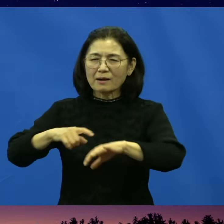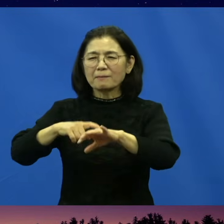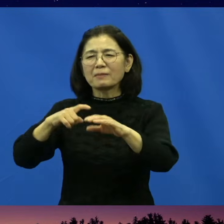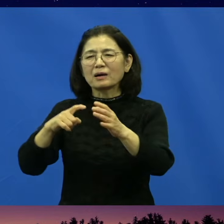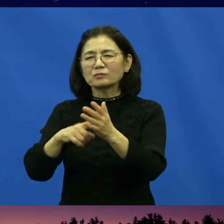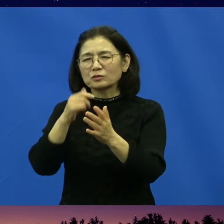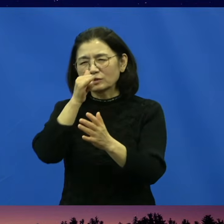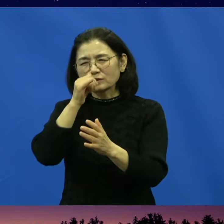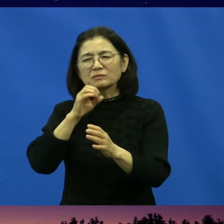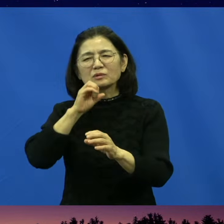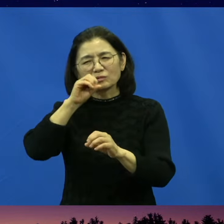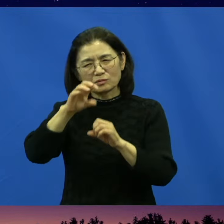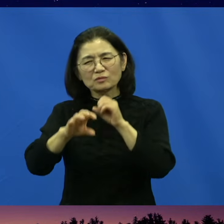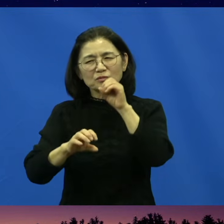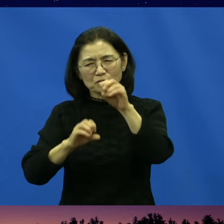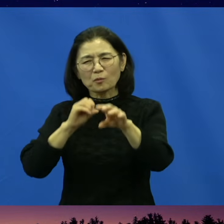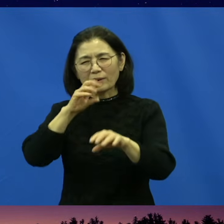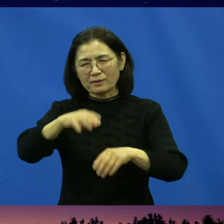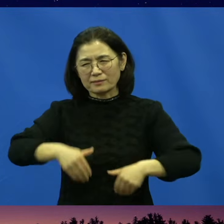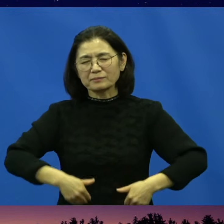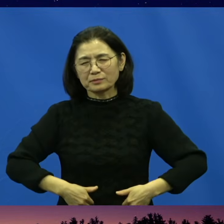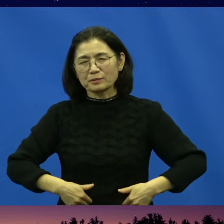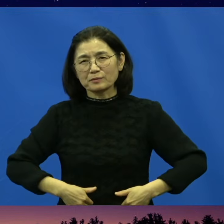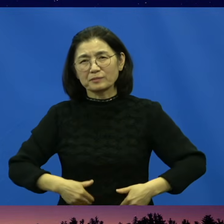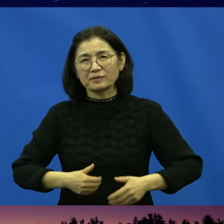다 고백합니다.